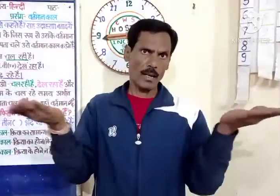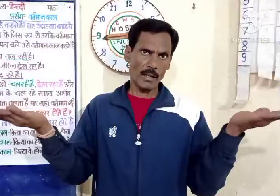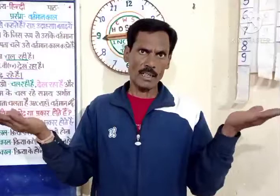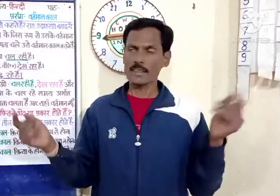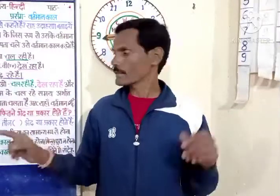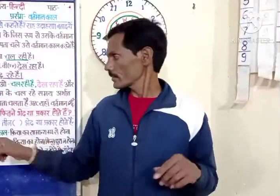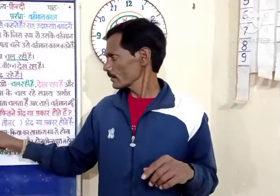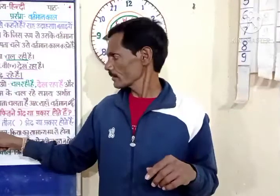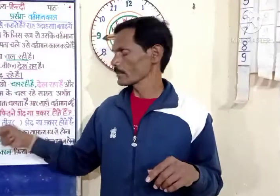सामान्य